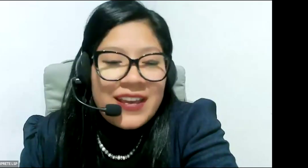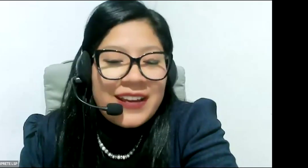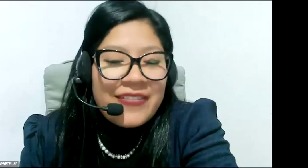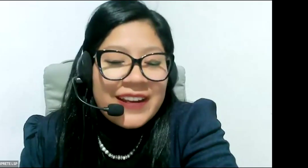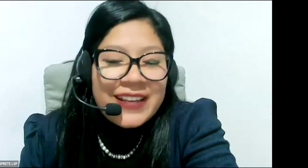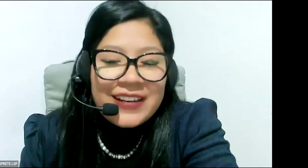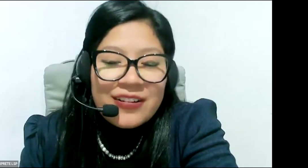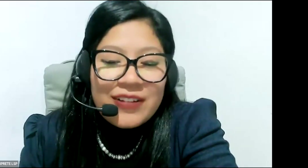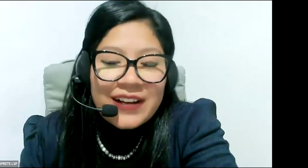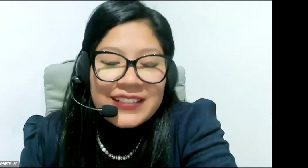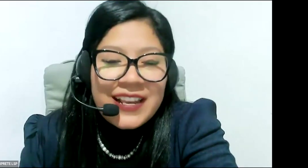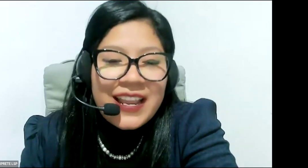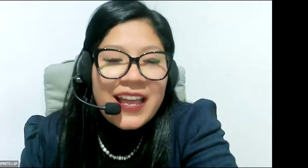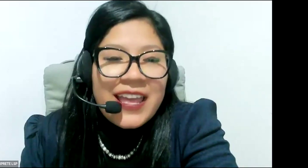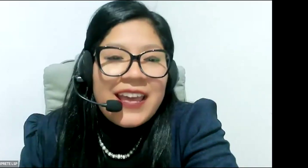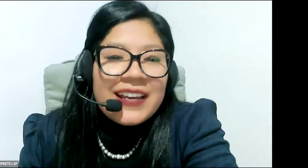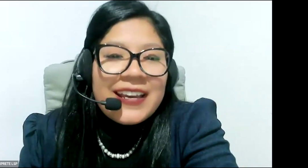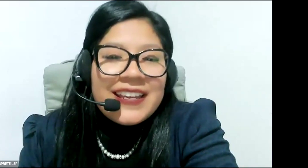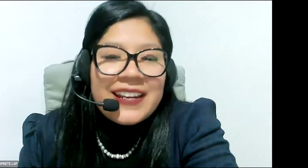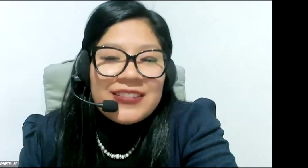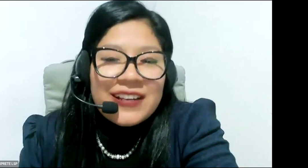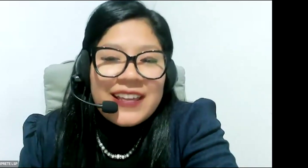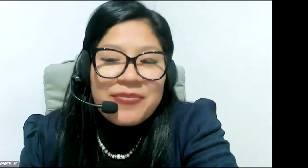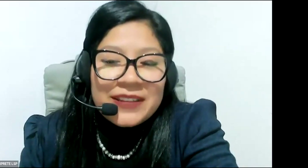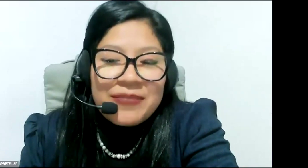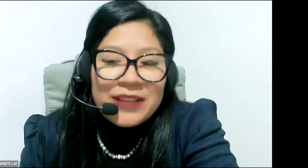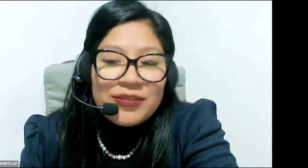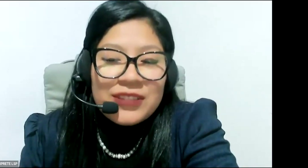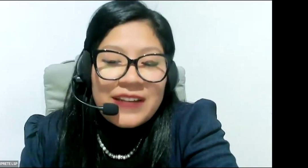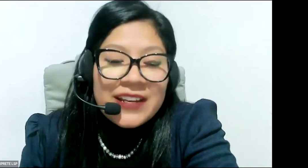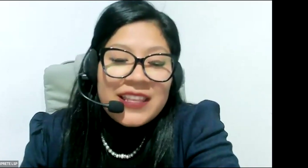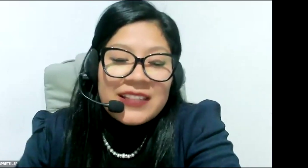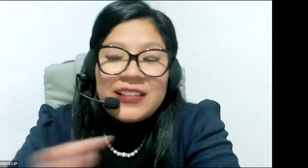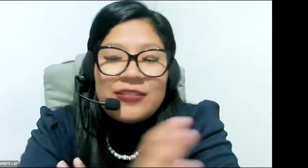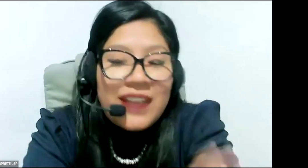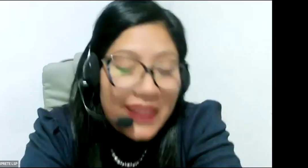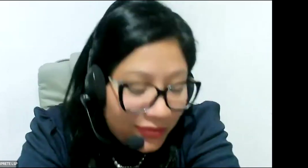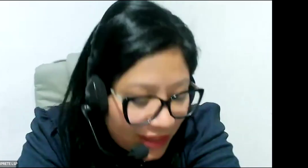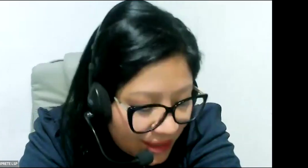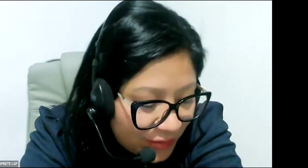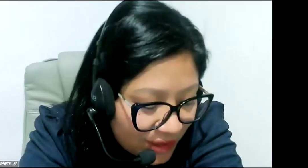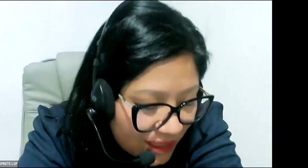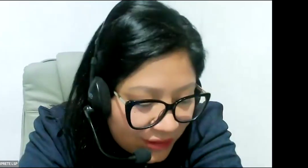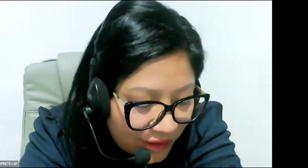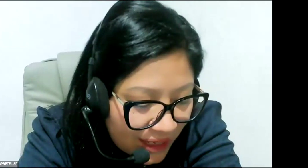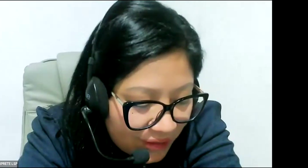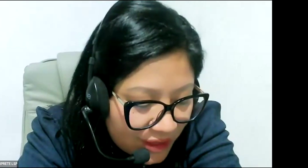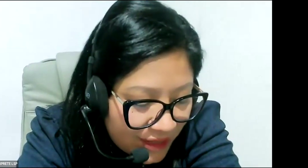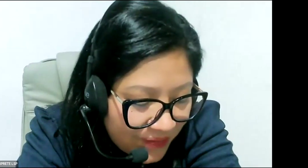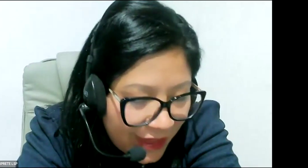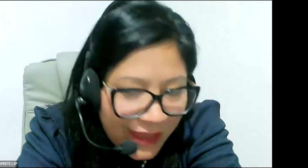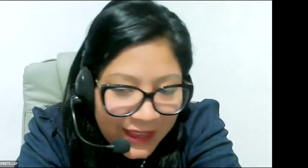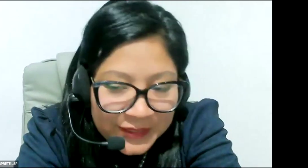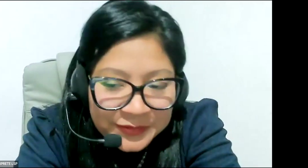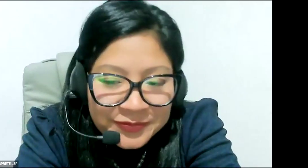muy bien a ver qué dijo a Graciela que ella nació en qué departamento otra vez nadie ha escrito nada nos quedaremos hasta las 12 de